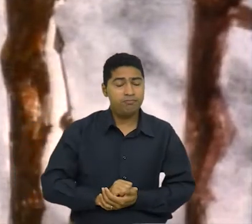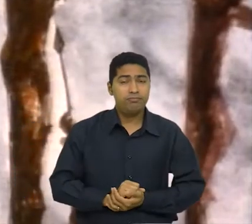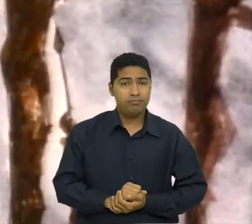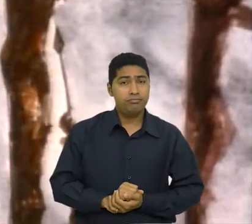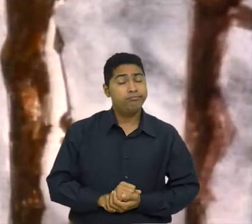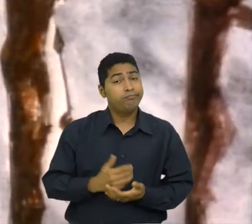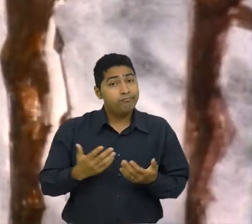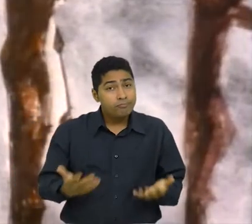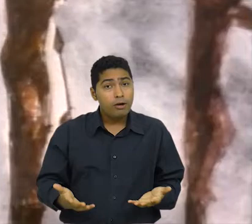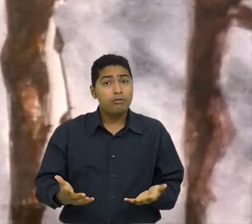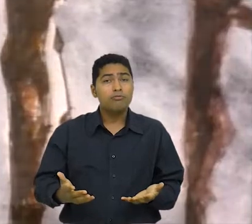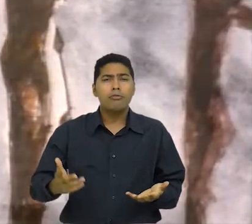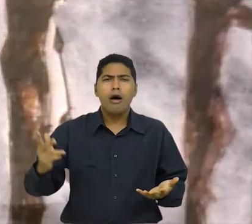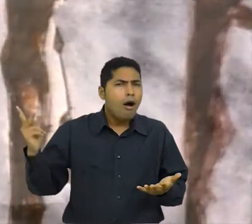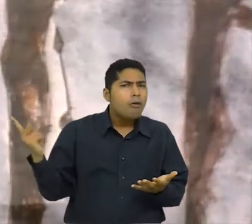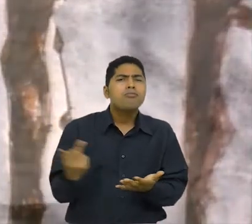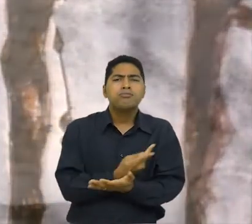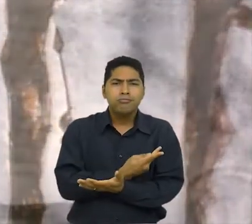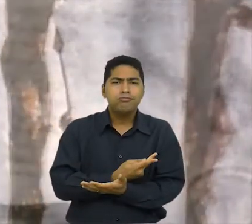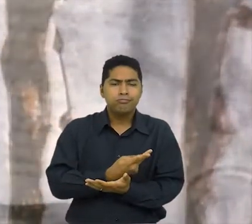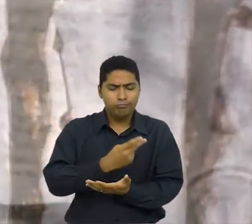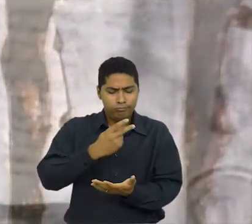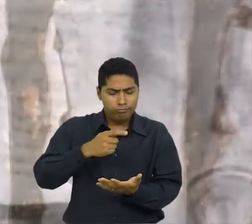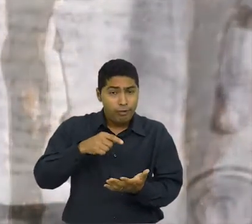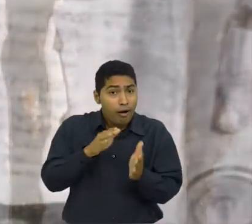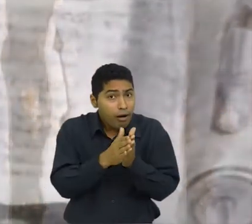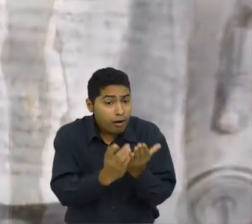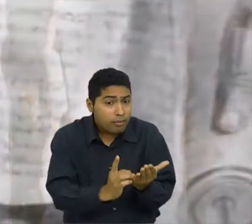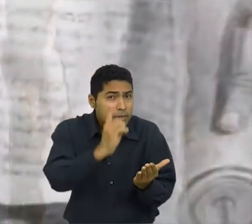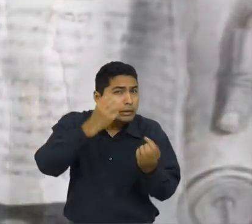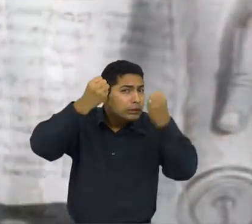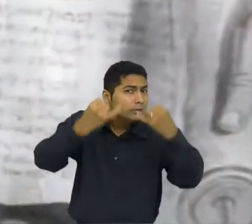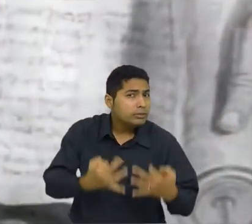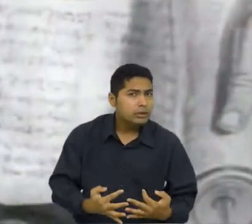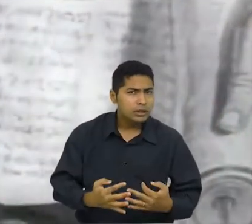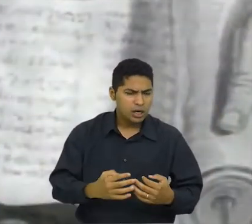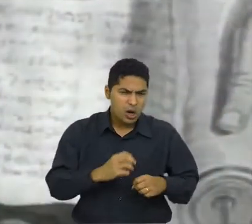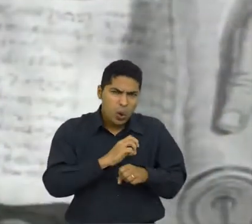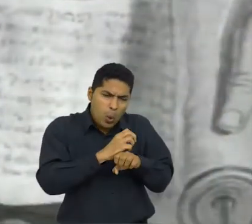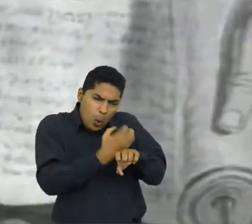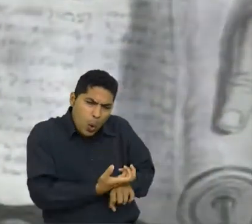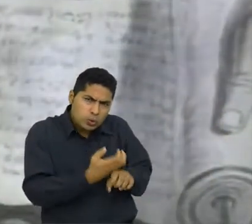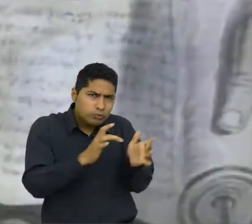Assim, foram cumpridas as Escrituras que diziam: nenhum de seus ossos será quebrado,